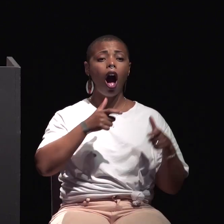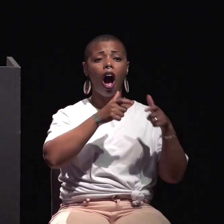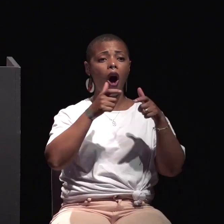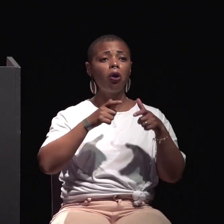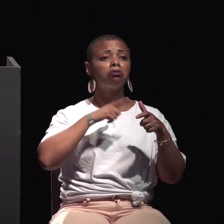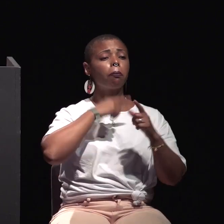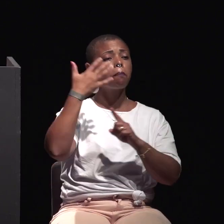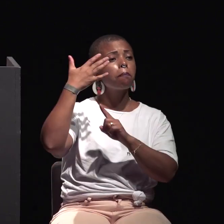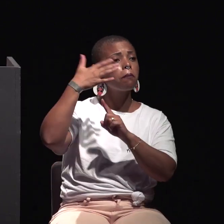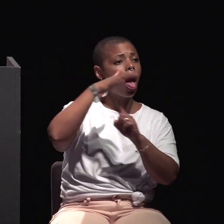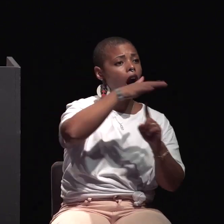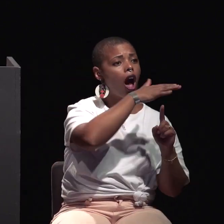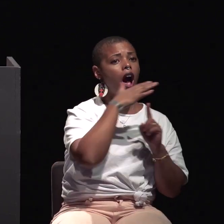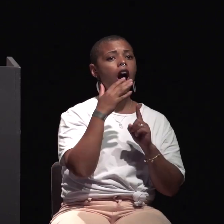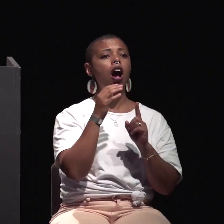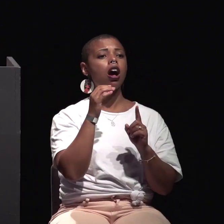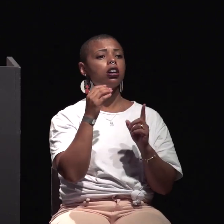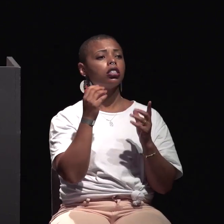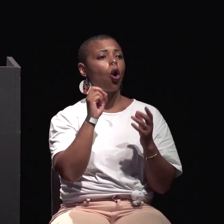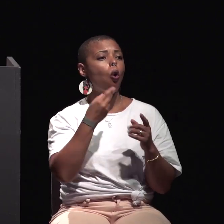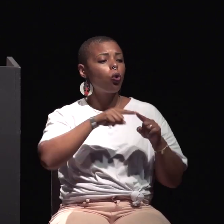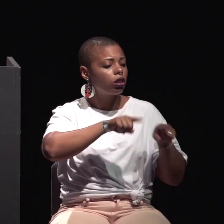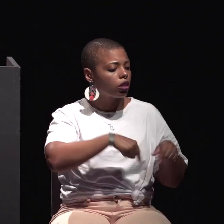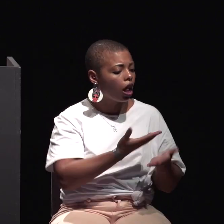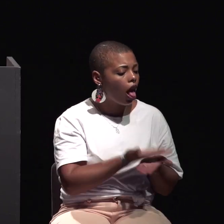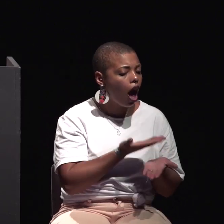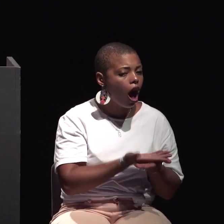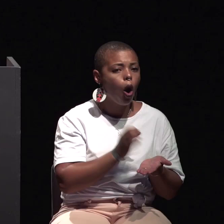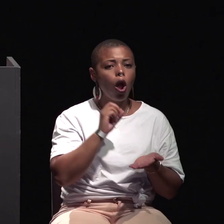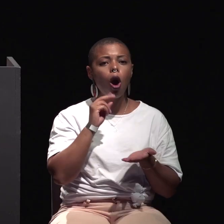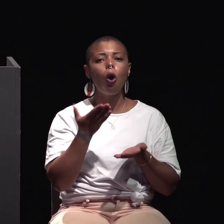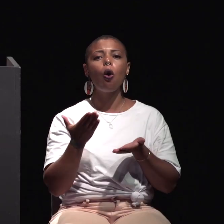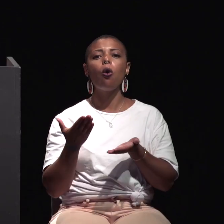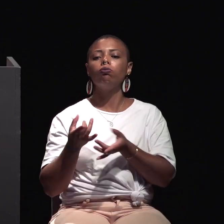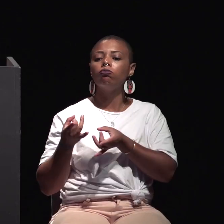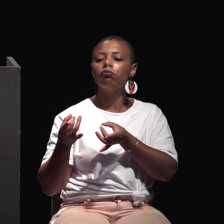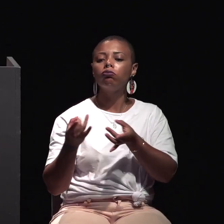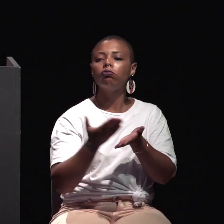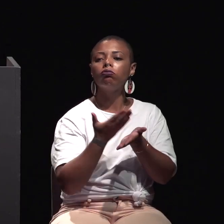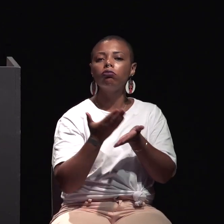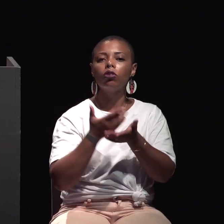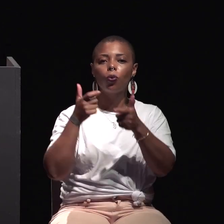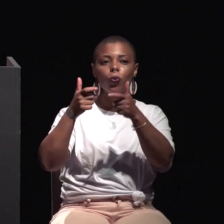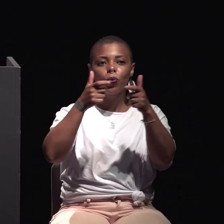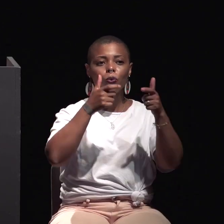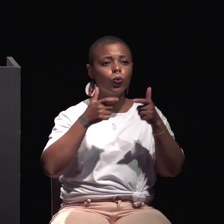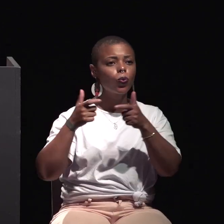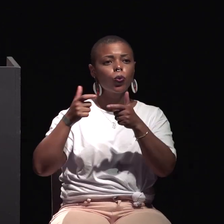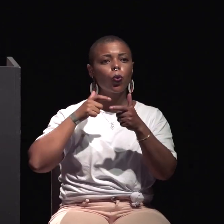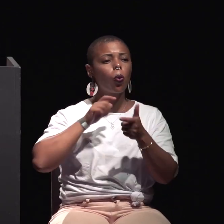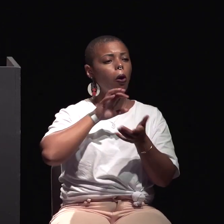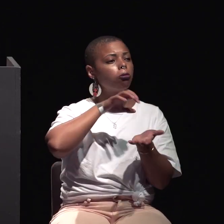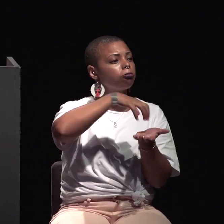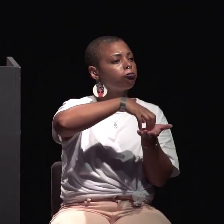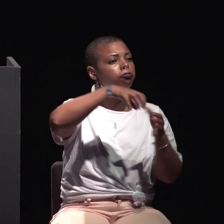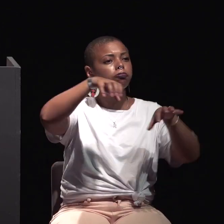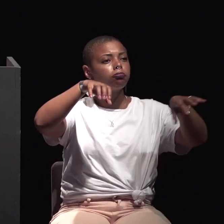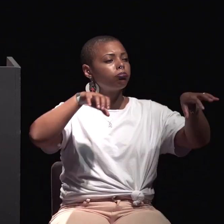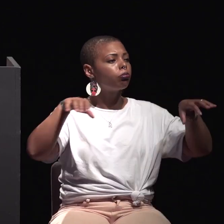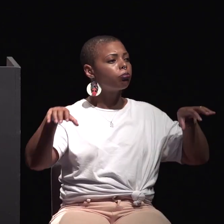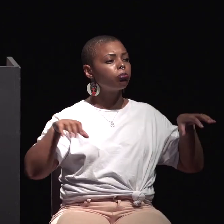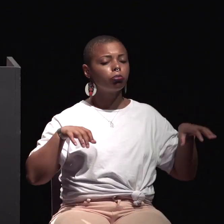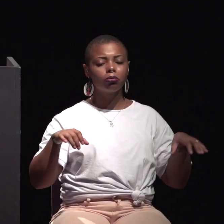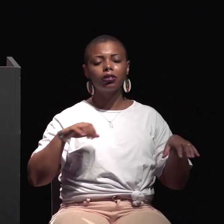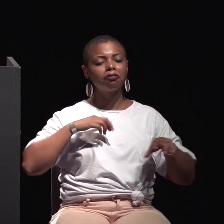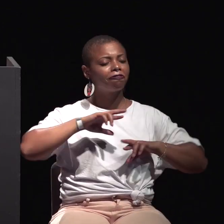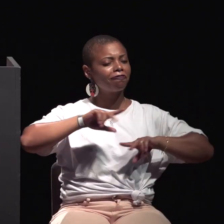públicas, salas de aula, livrarias, centros culturais, os mais